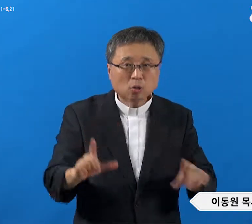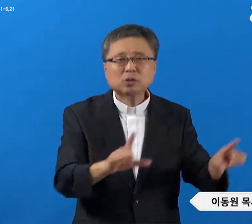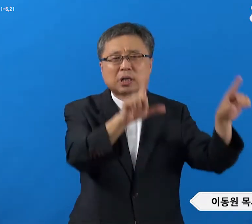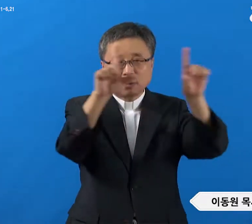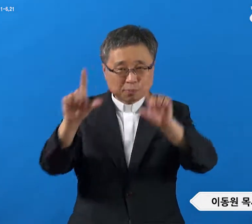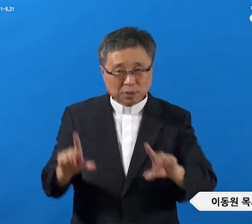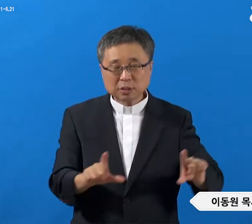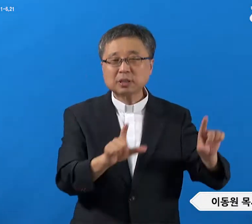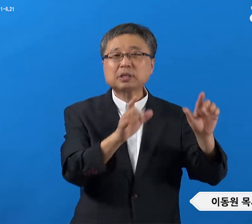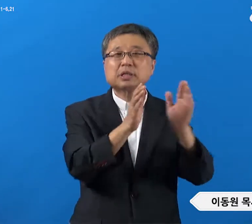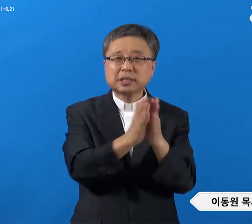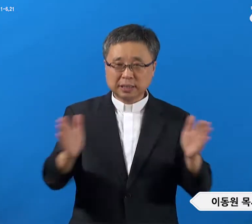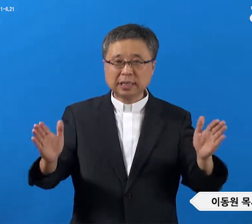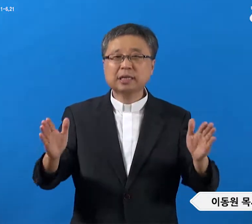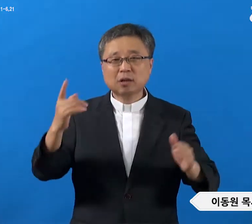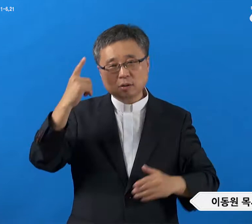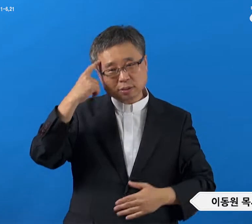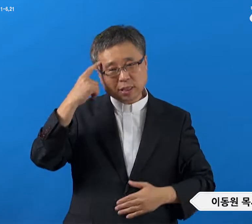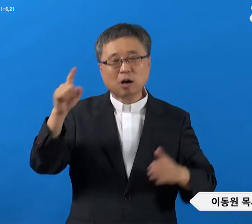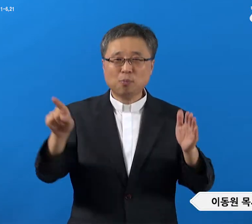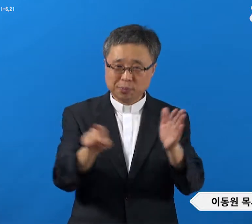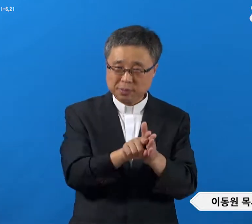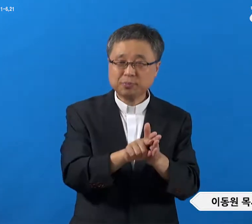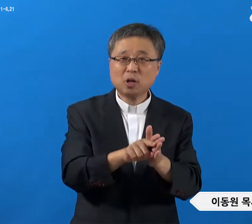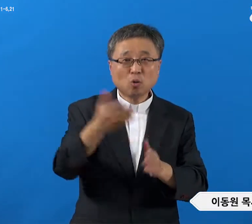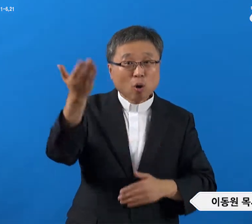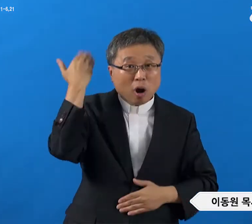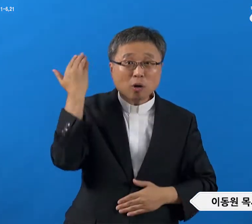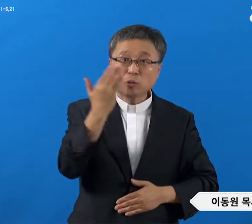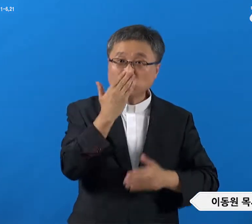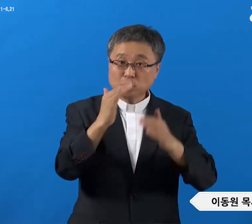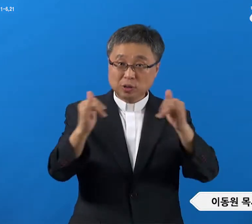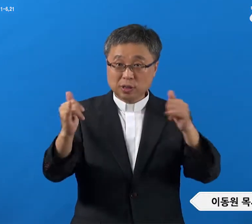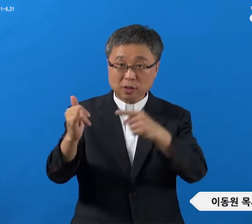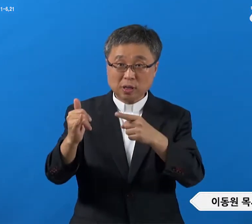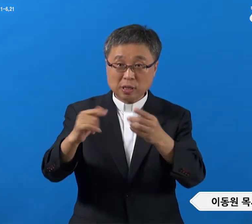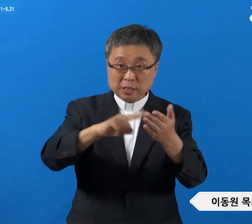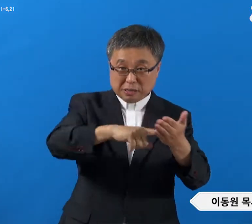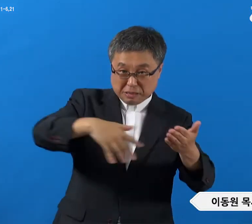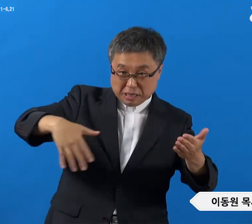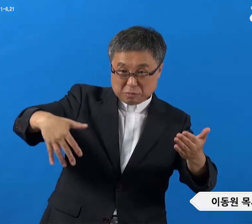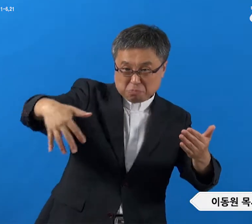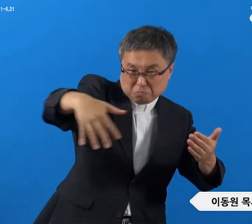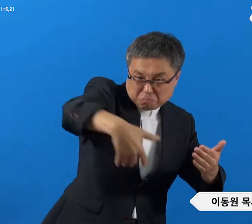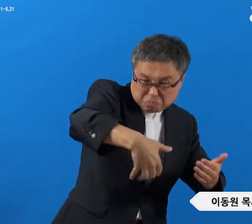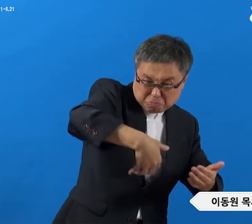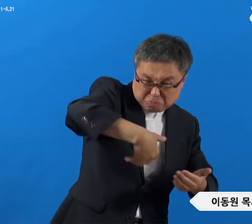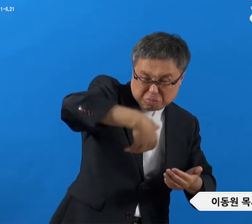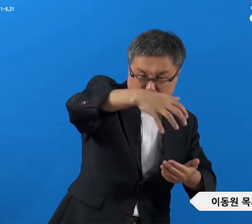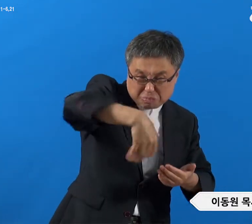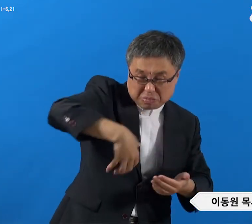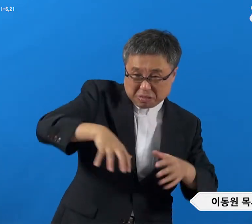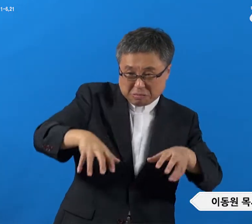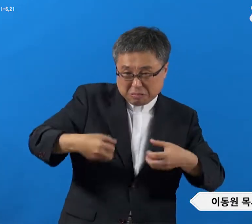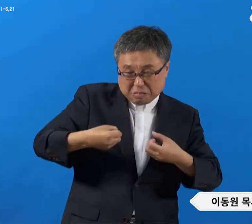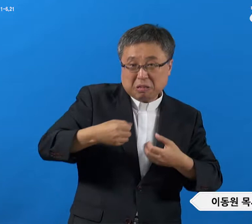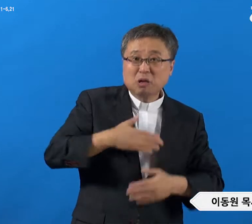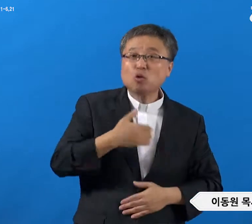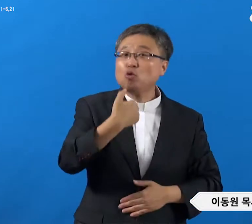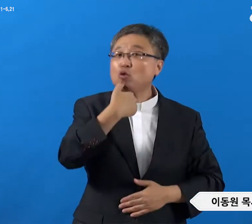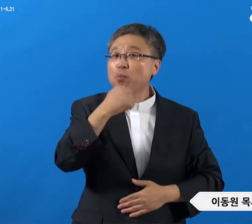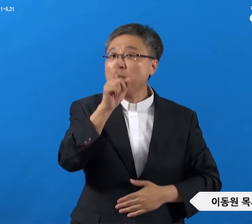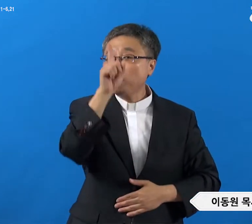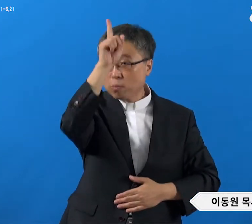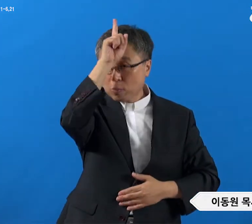살기 시작했다고 믿습니다. 과거에는 유대인들에게 세금을 착취해서 로마 정부를 기쁘게 하던